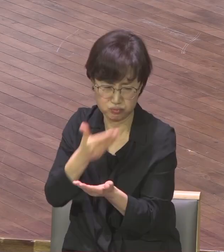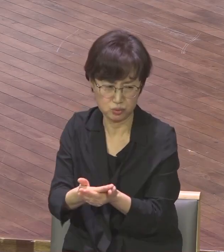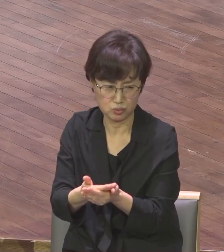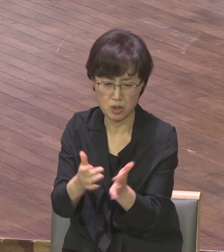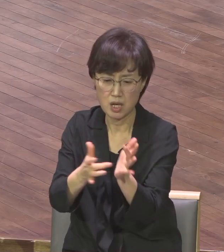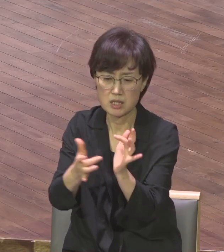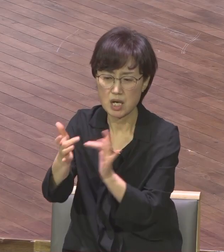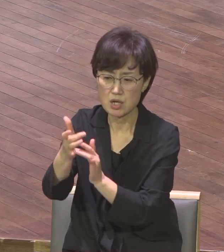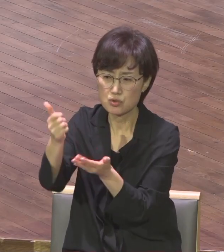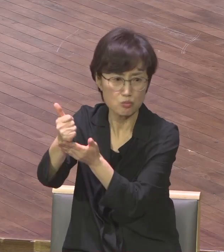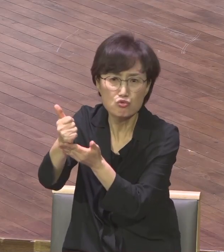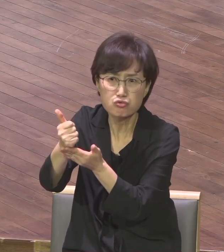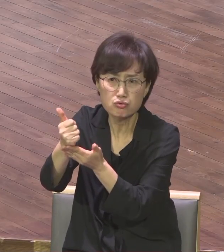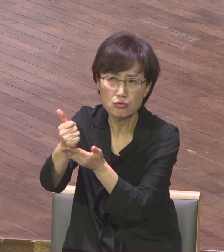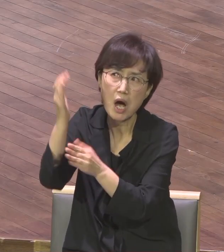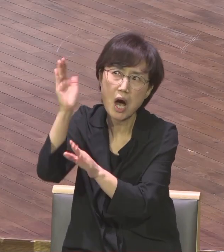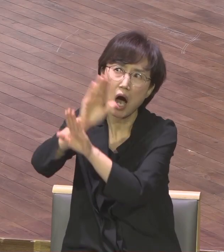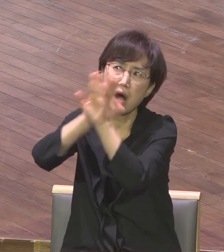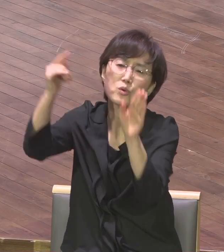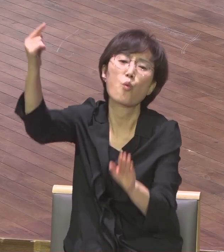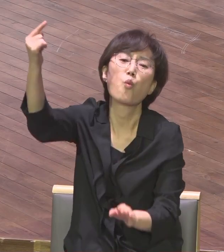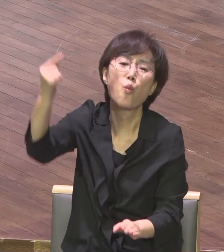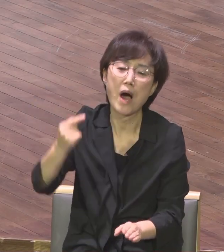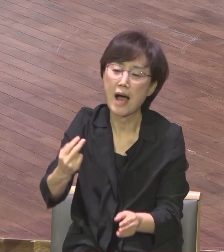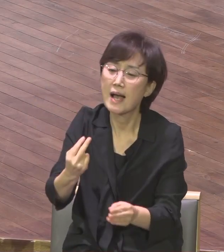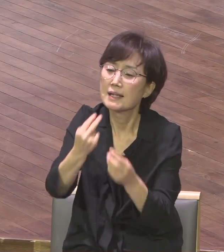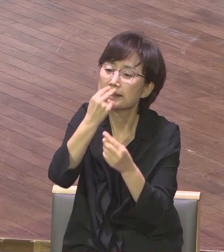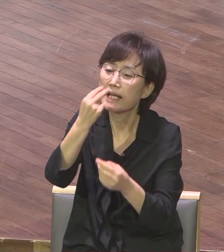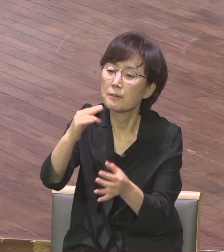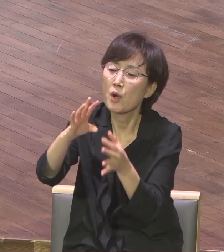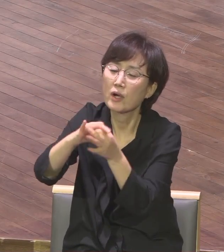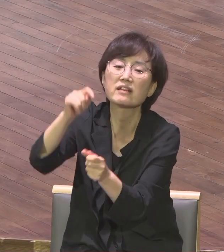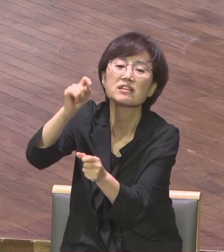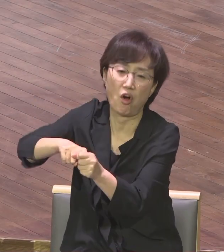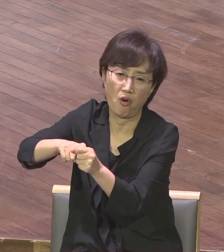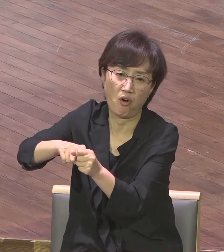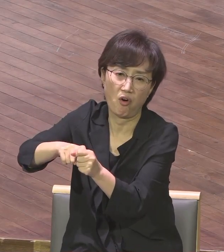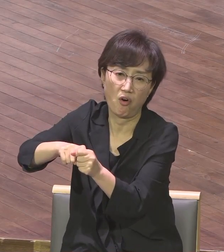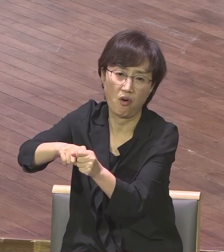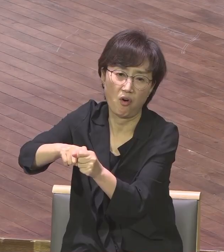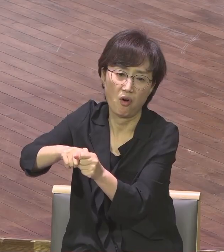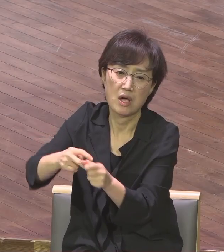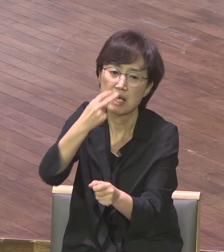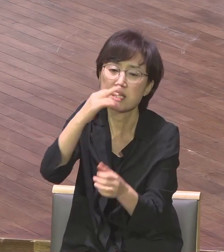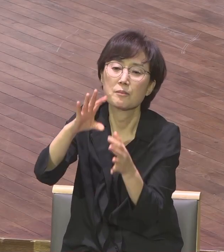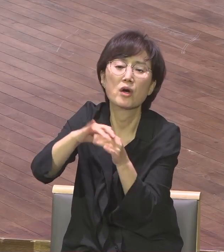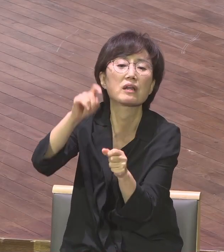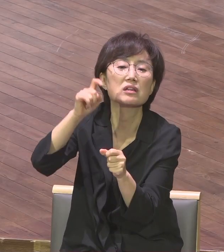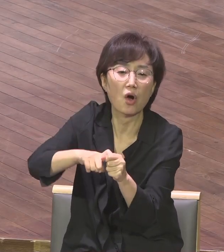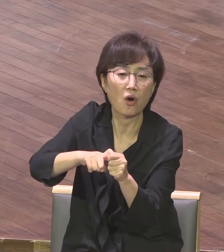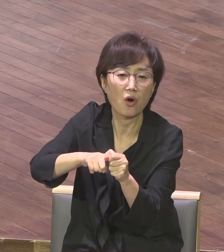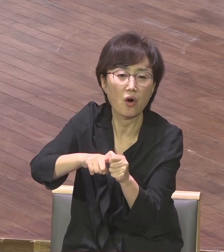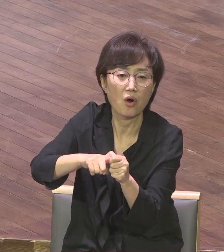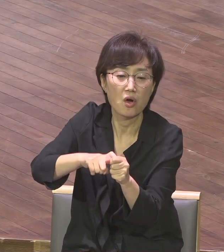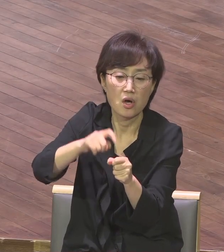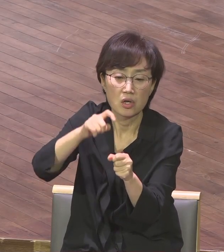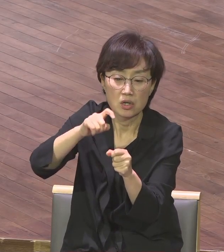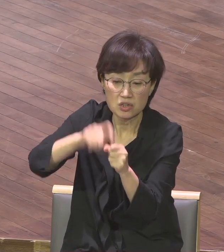예수님은 하늘에서 내려온 생명의 떡입니다. 떡 중에 떡이요. 떡 중에 제일 머리이기